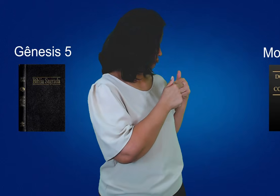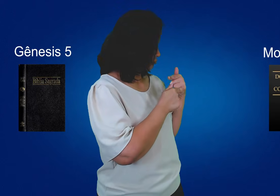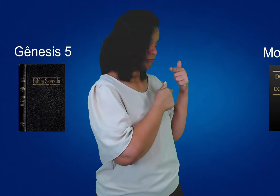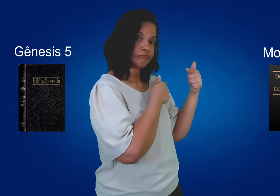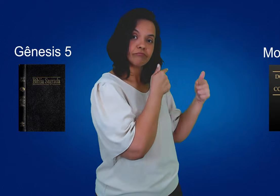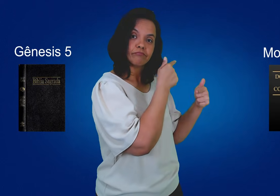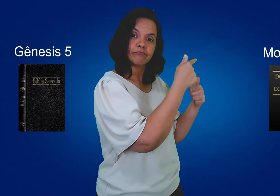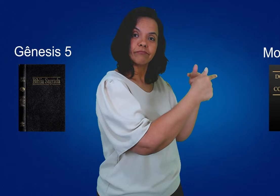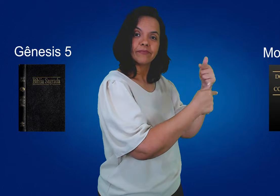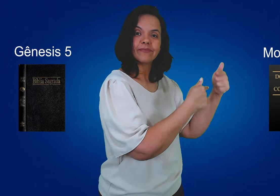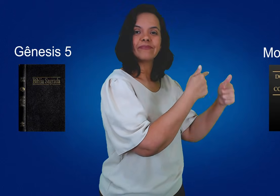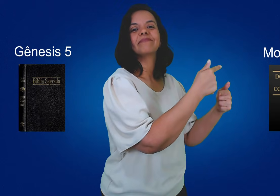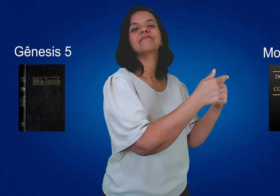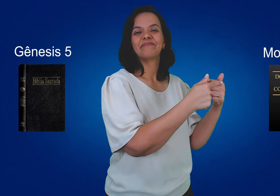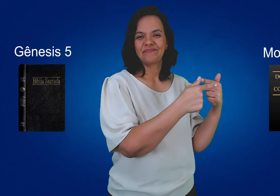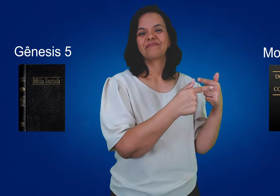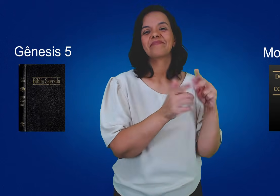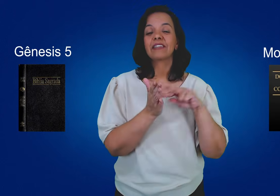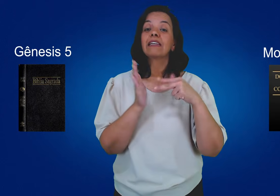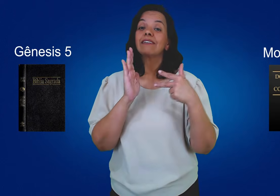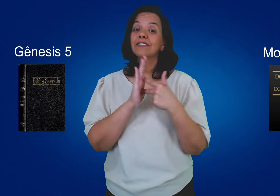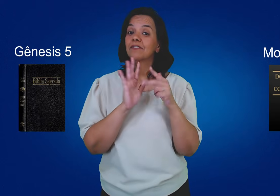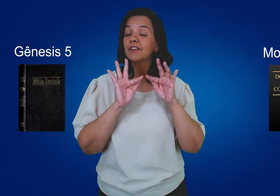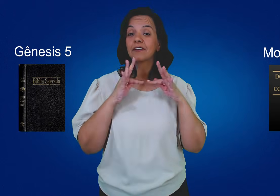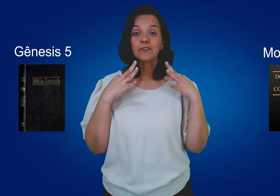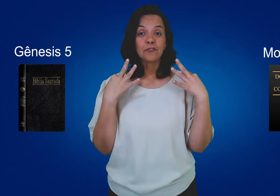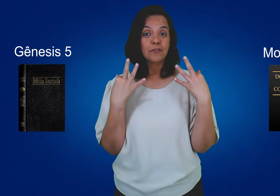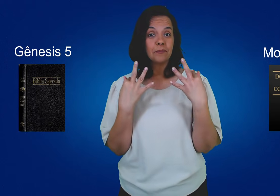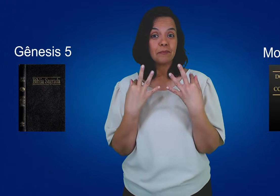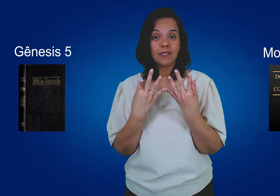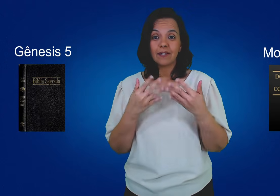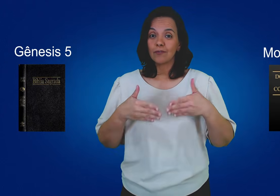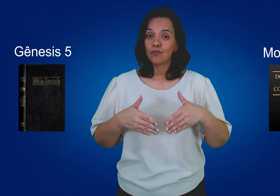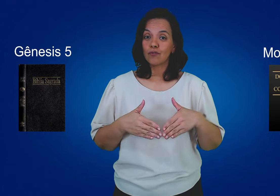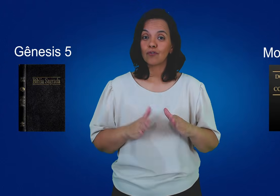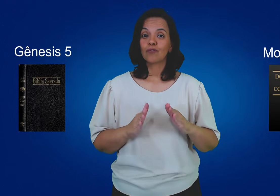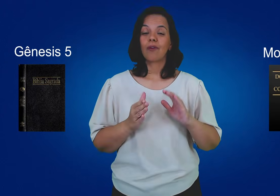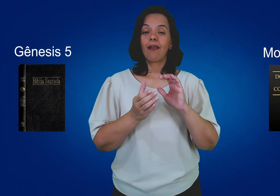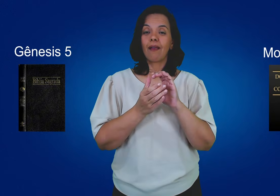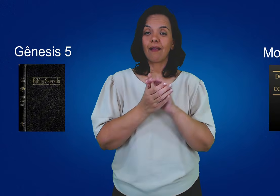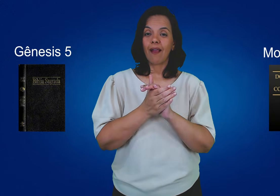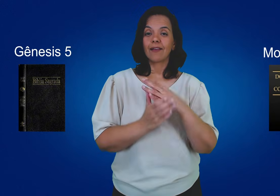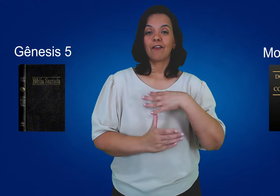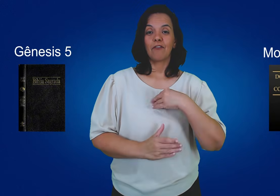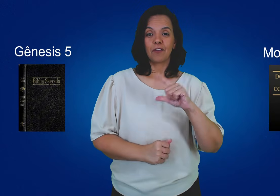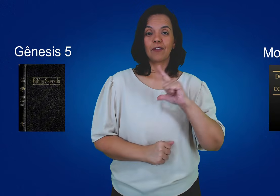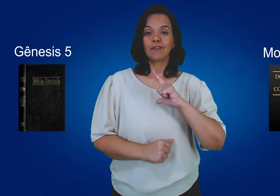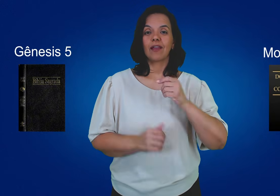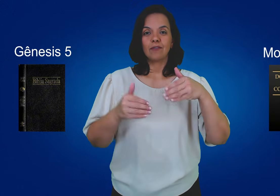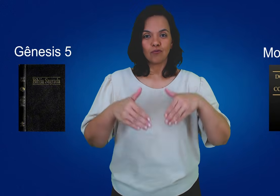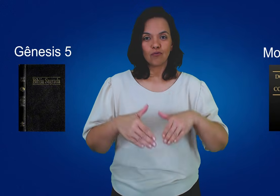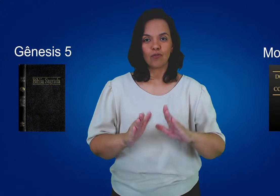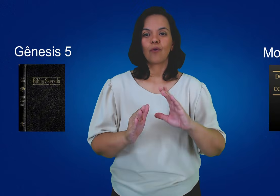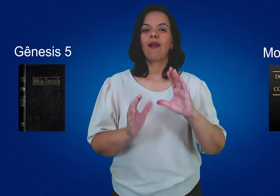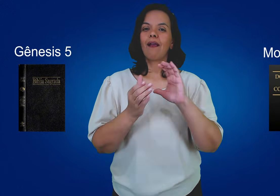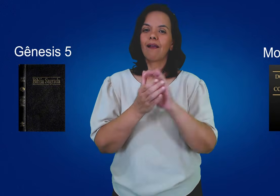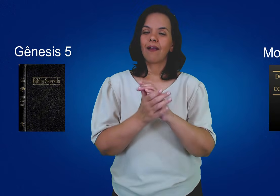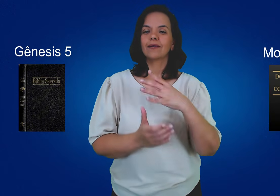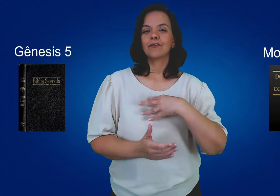o movimento para frente. E o que isso significa? É sobre a família e sua descendência.